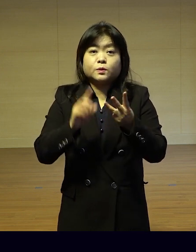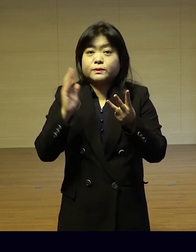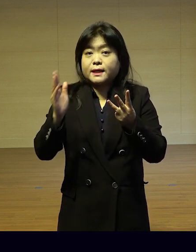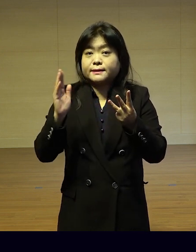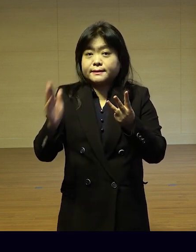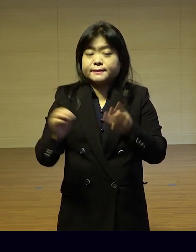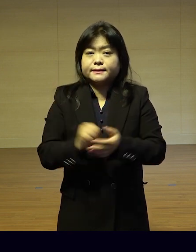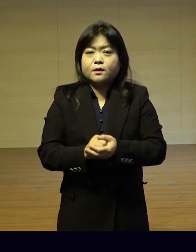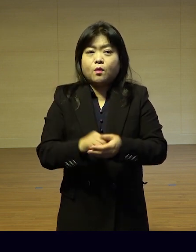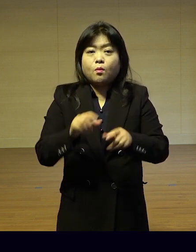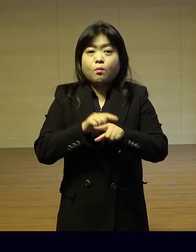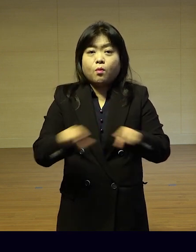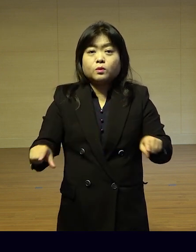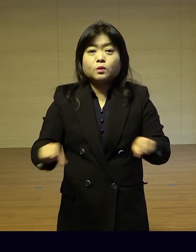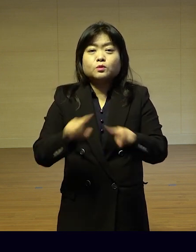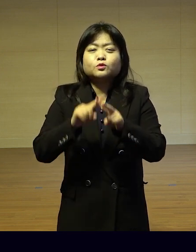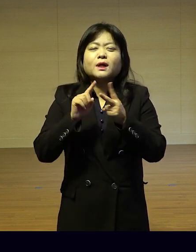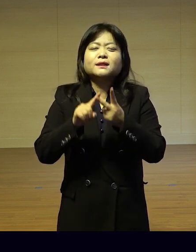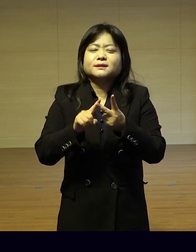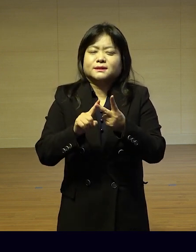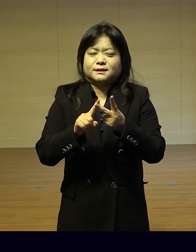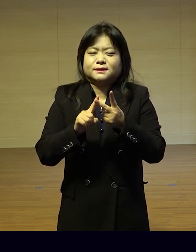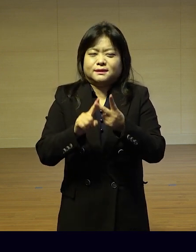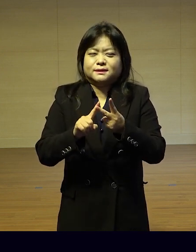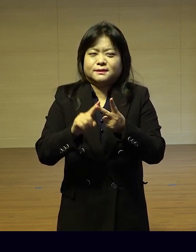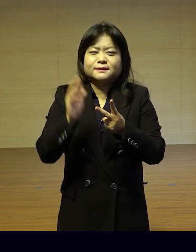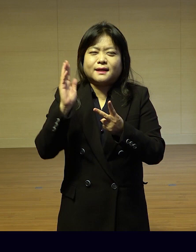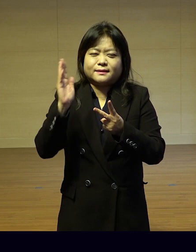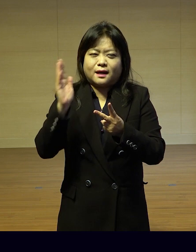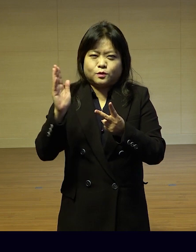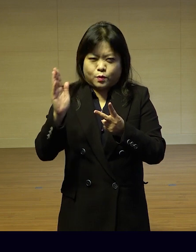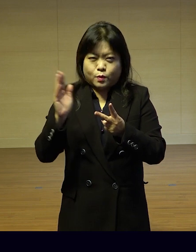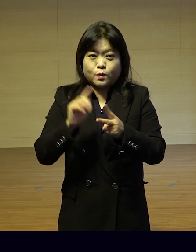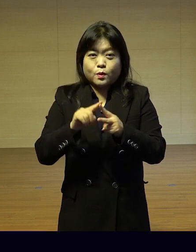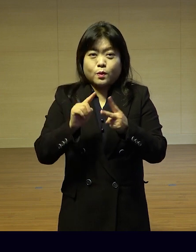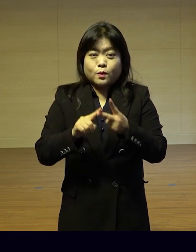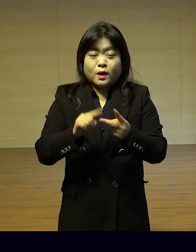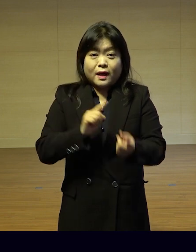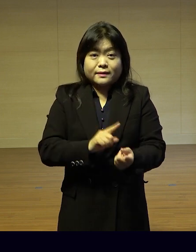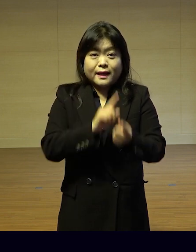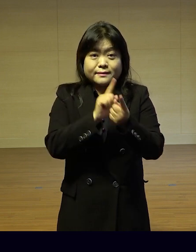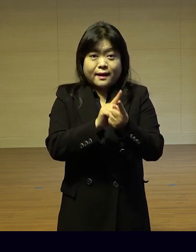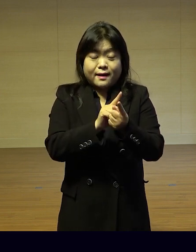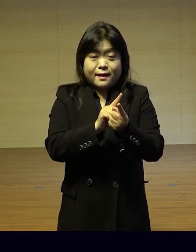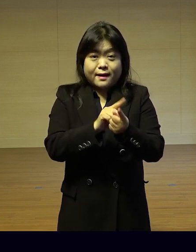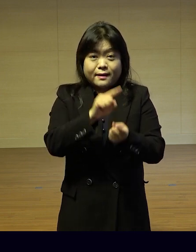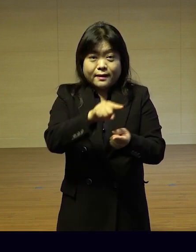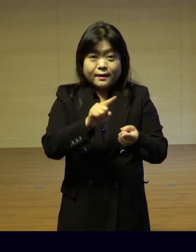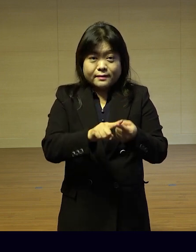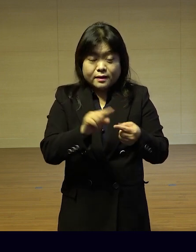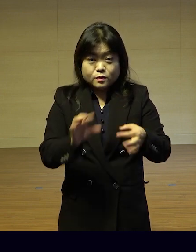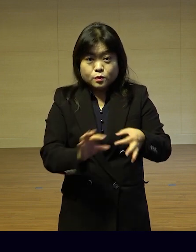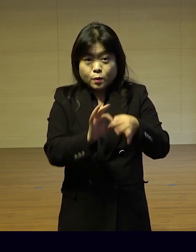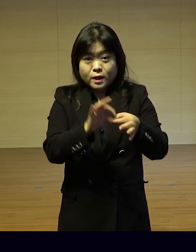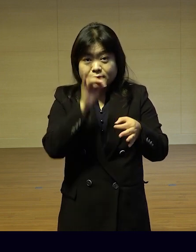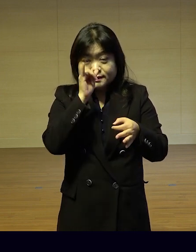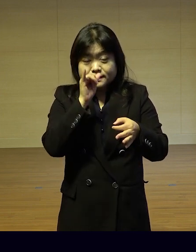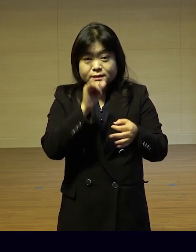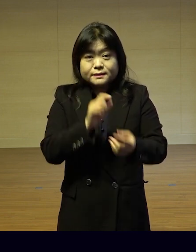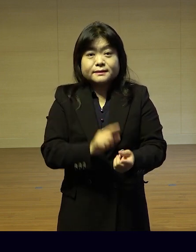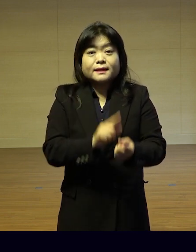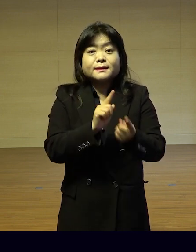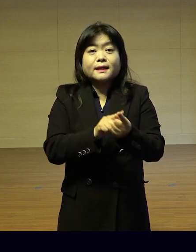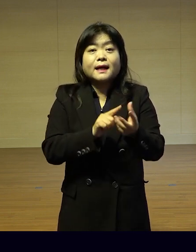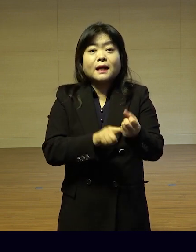우리가 보통은 두 가지를 중점적으로 얘기하죠. 그 대상 자체에 속해 대상 자체가 갖고